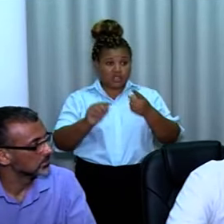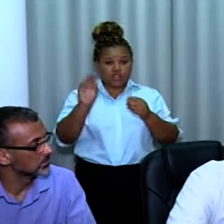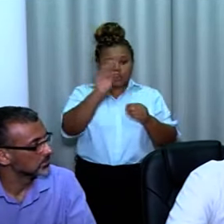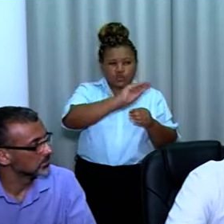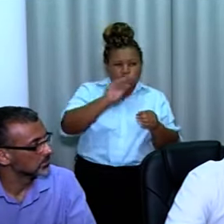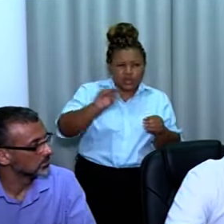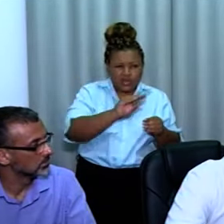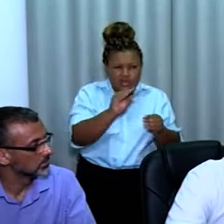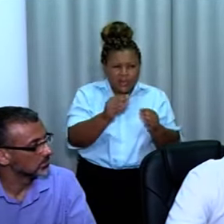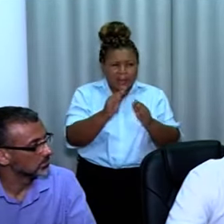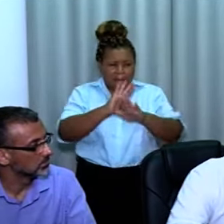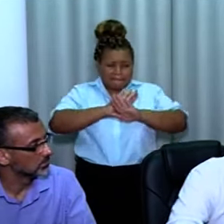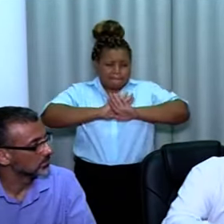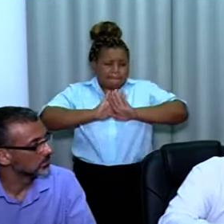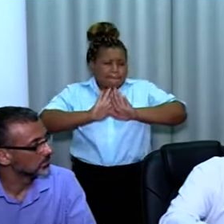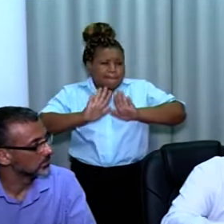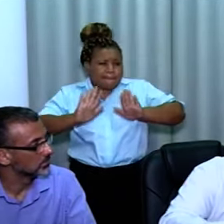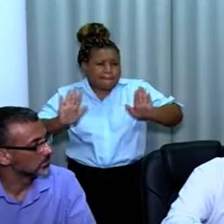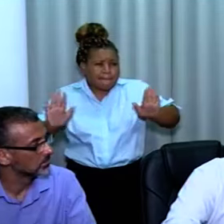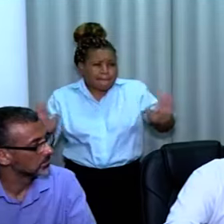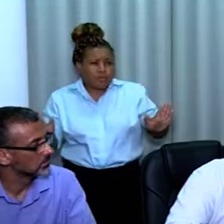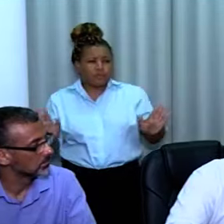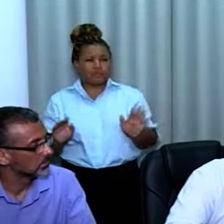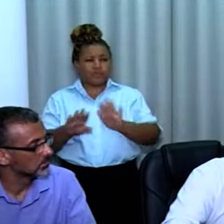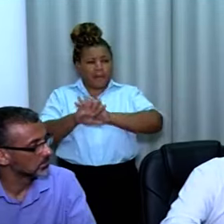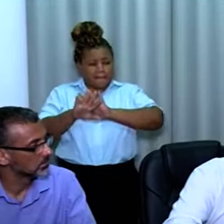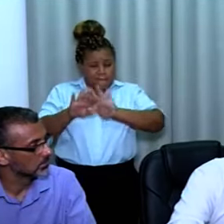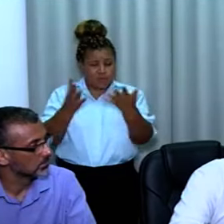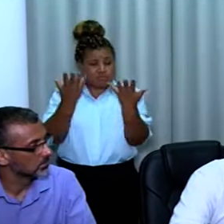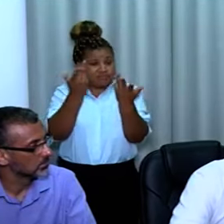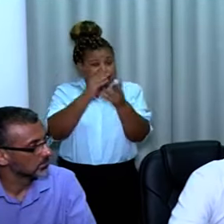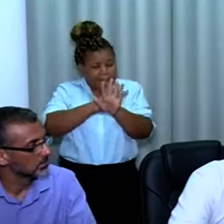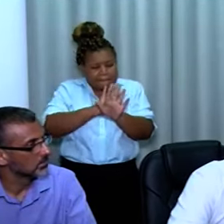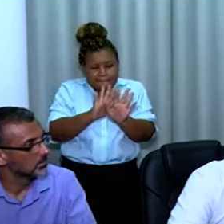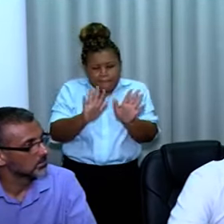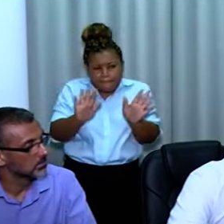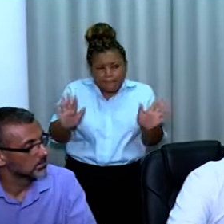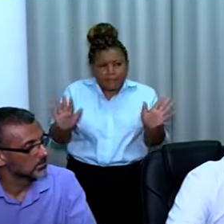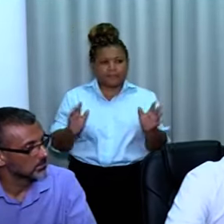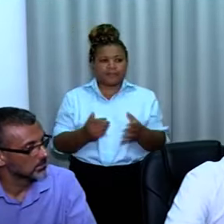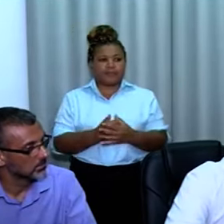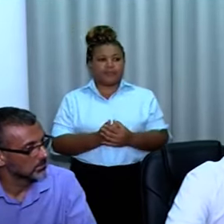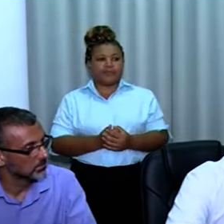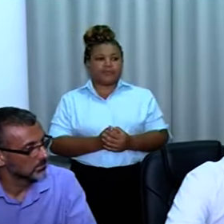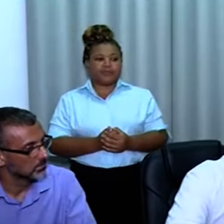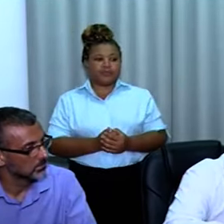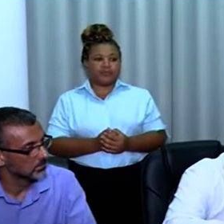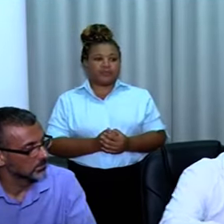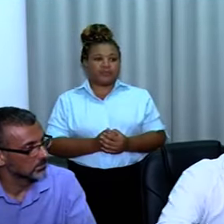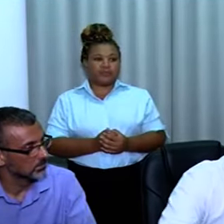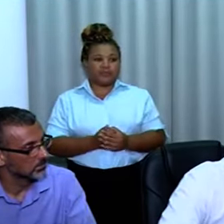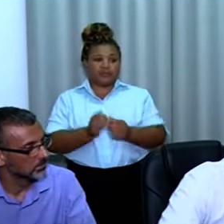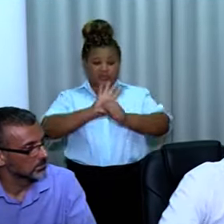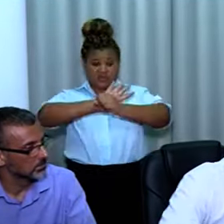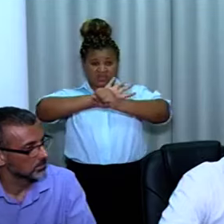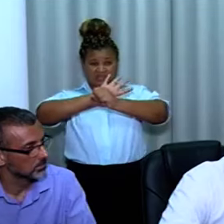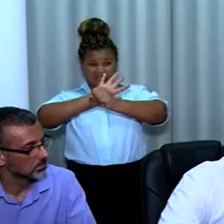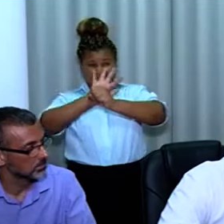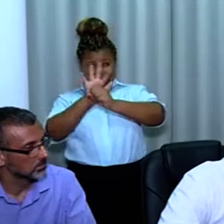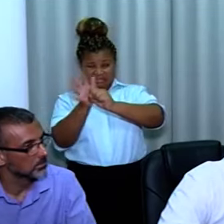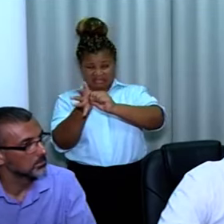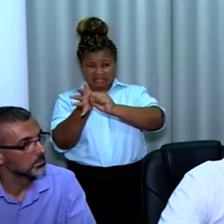tous plus, pour faire signe qu'ils minimisent la transmission. À cause, vous voulez comprendre que ce virus, il reste vivant, le monde s'il fasse sec, il passe